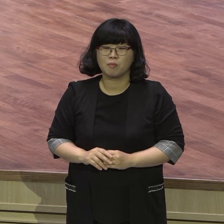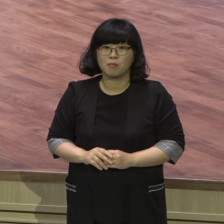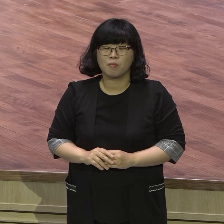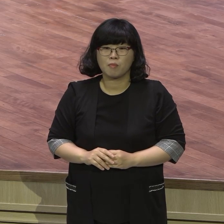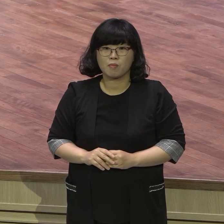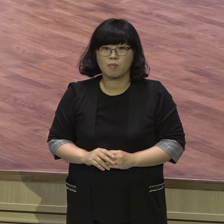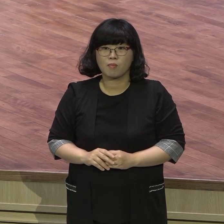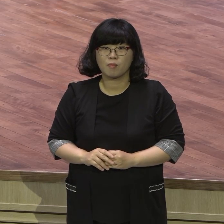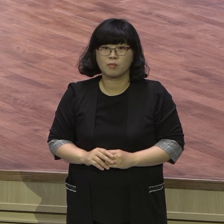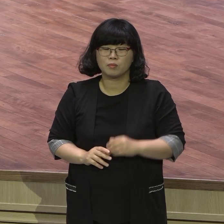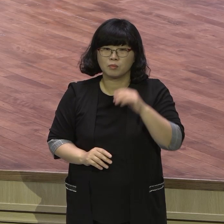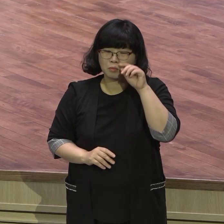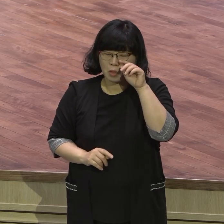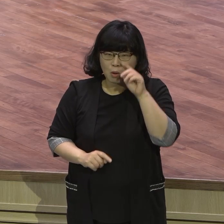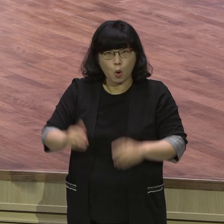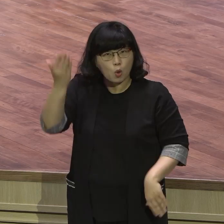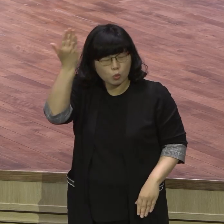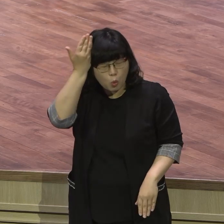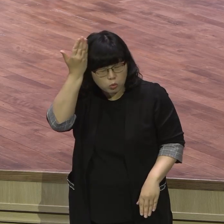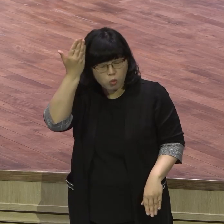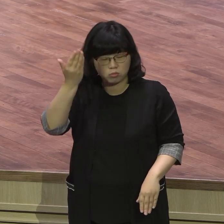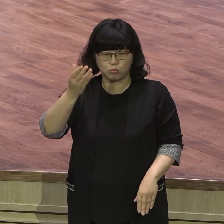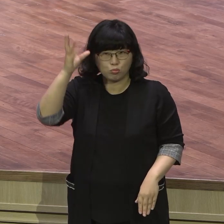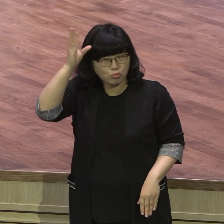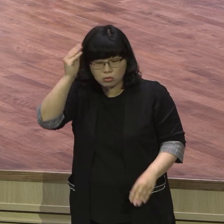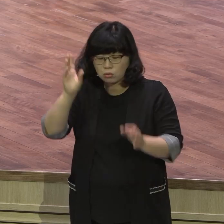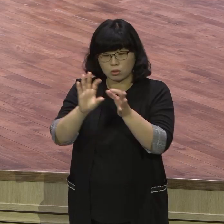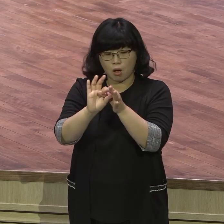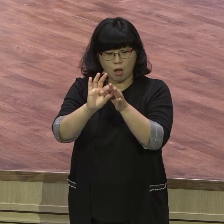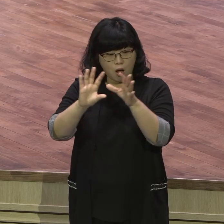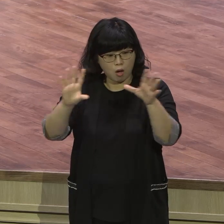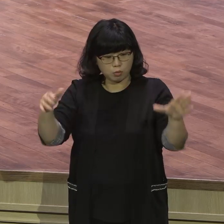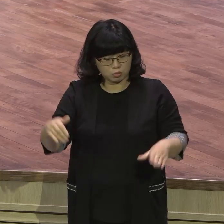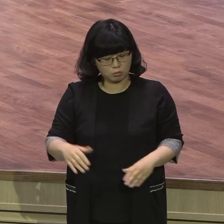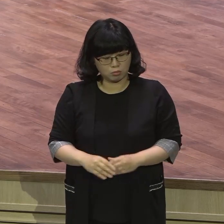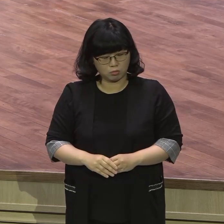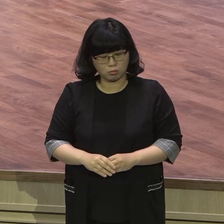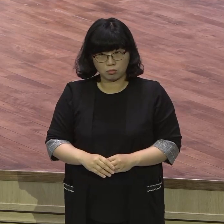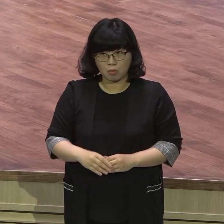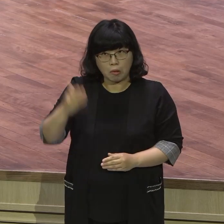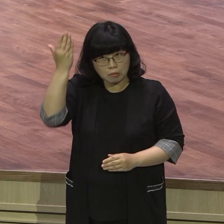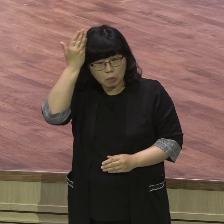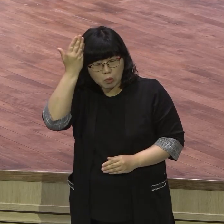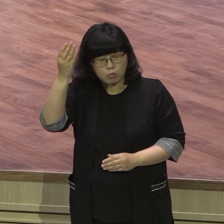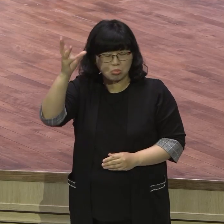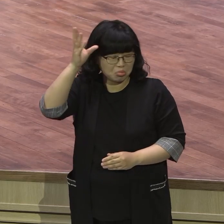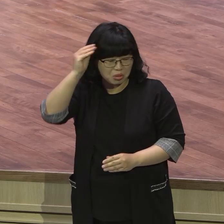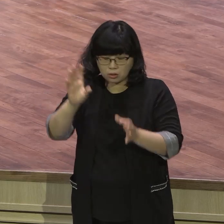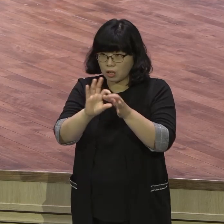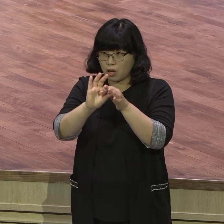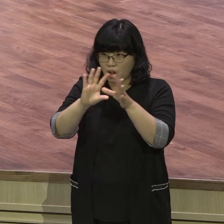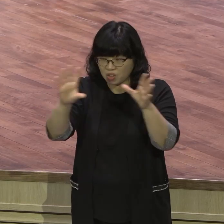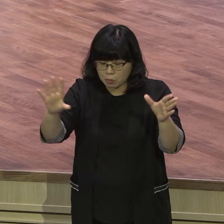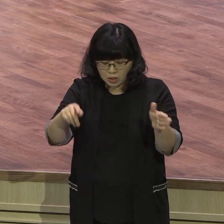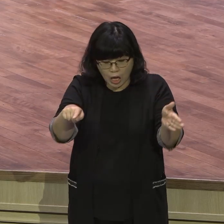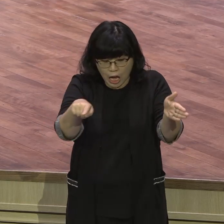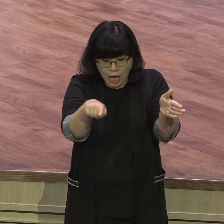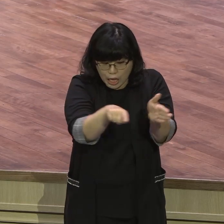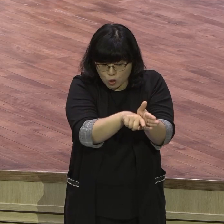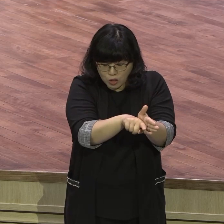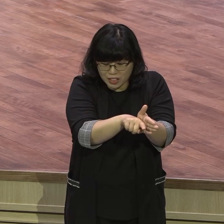배웠든 안 배웠든 상관없어 이 불신자들은요 무슨 새로운 일을 시작하면 돼지